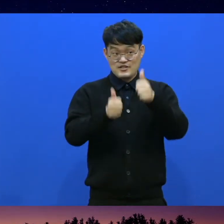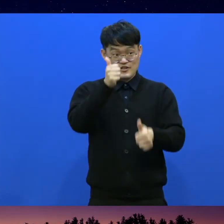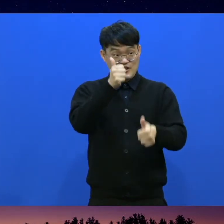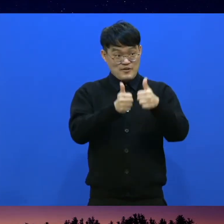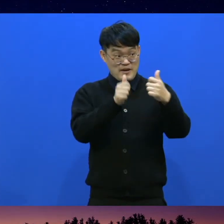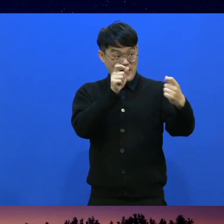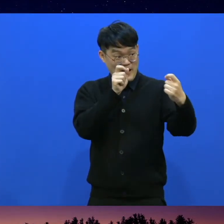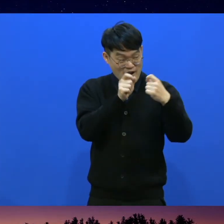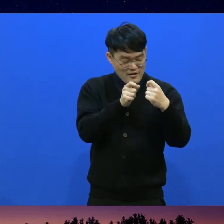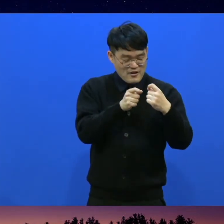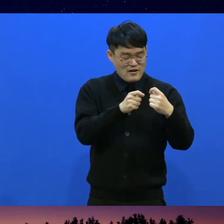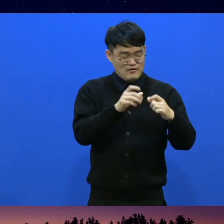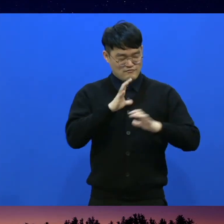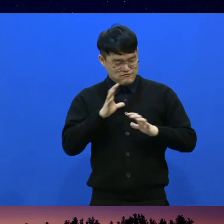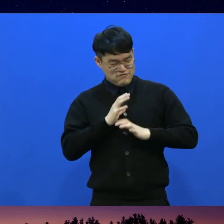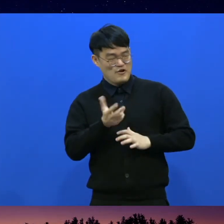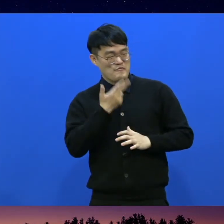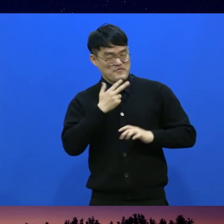그분네.